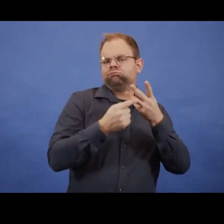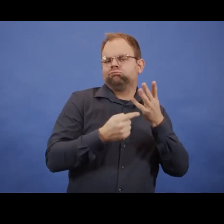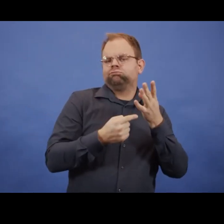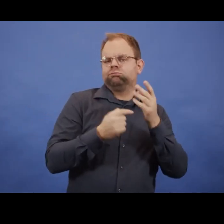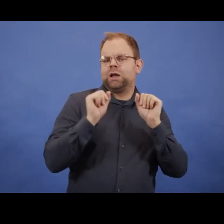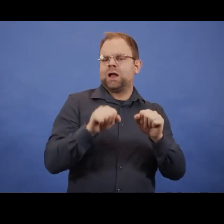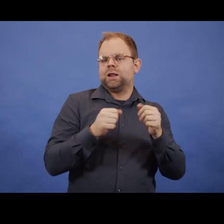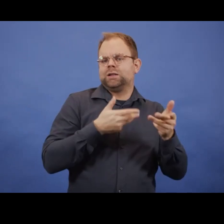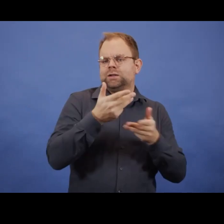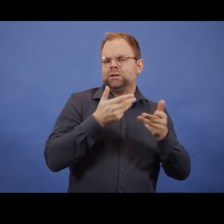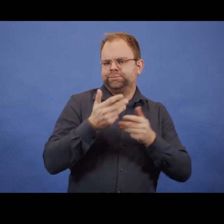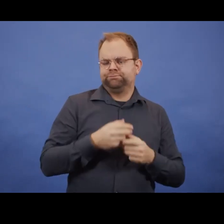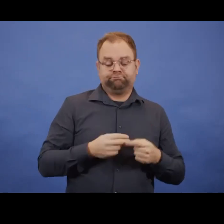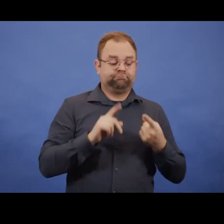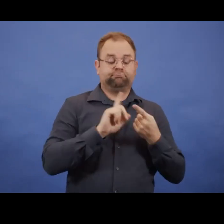crear